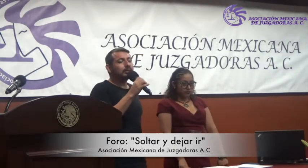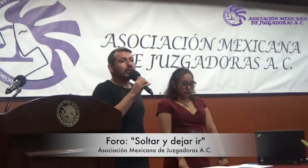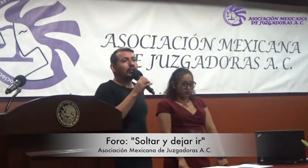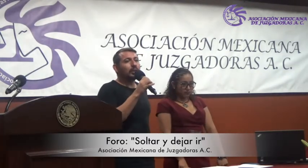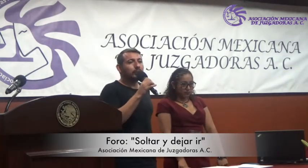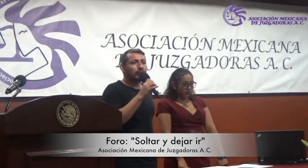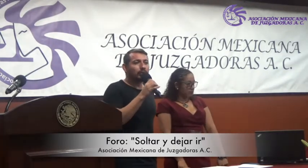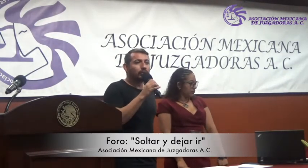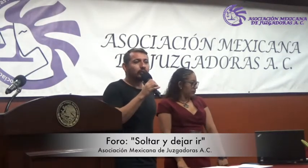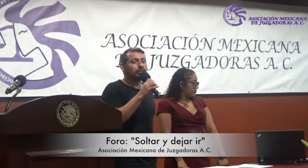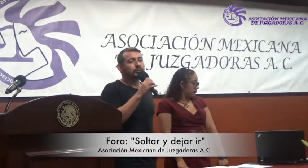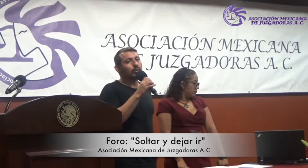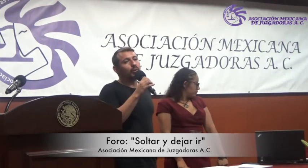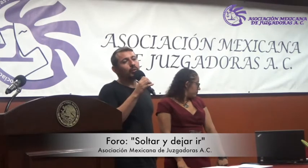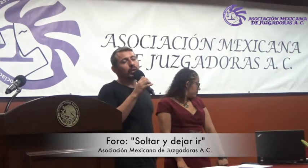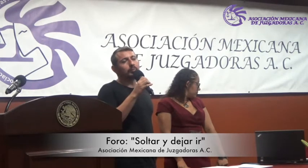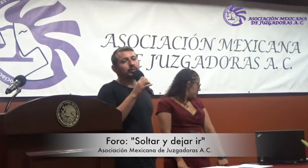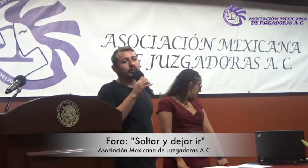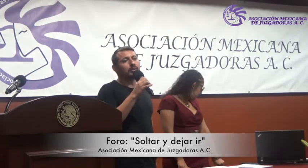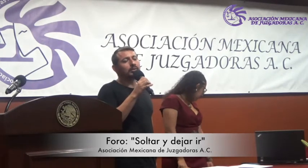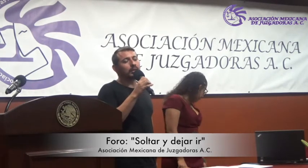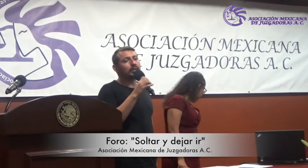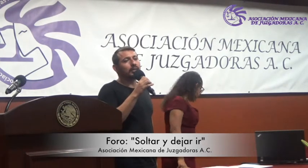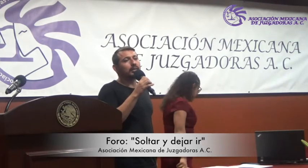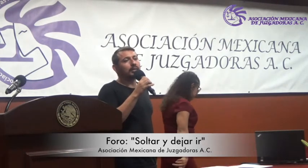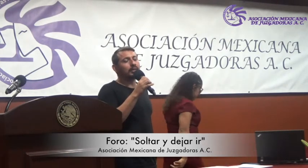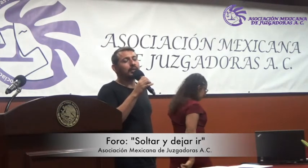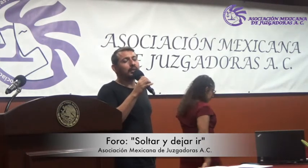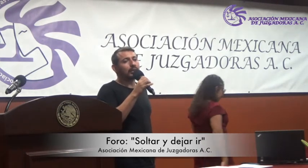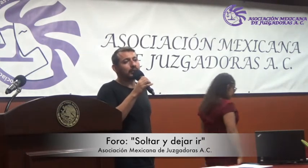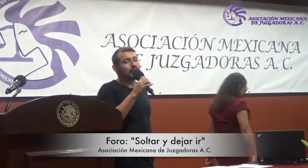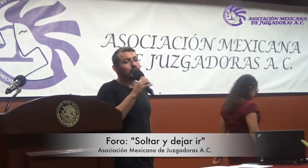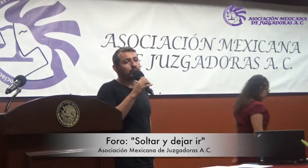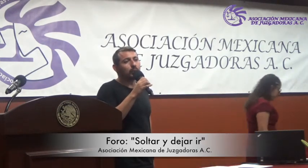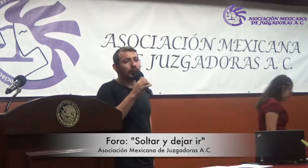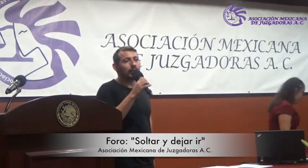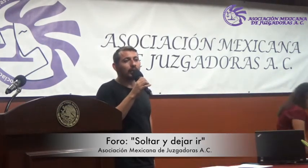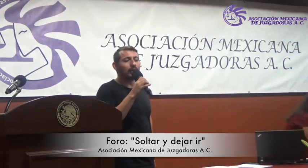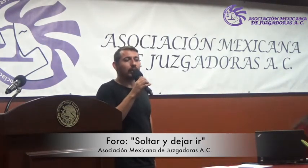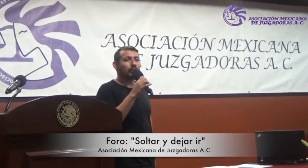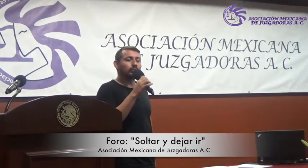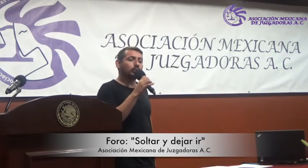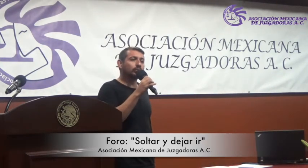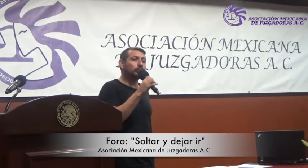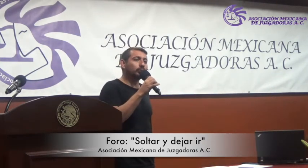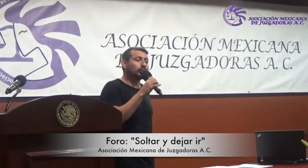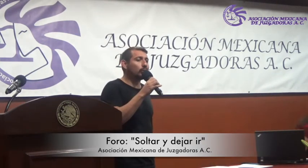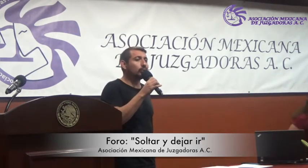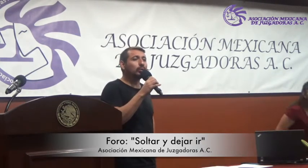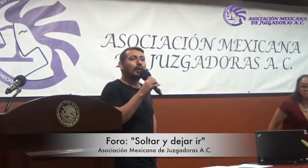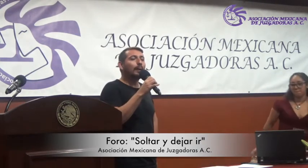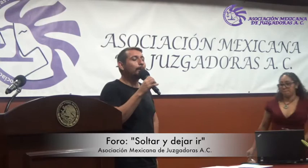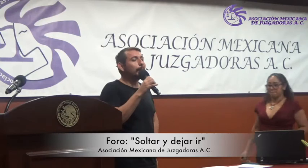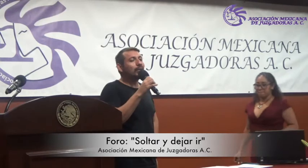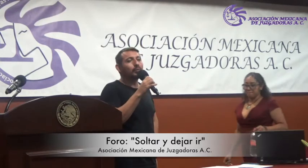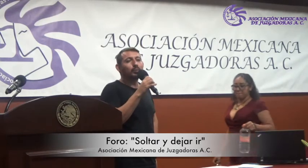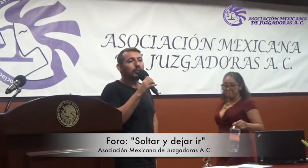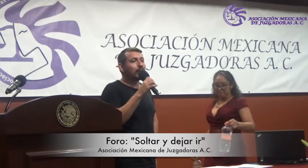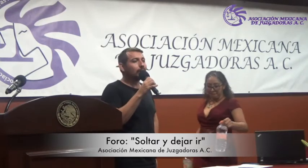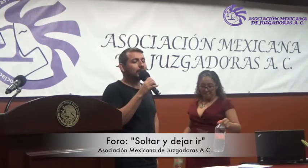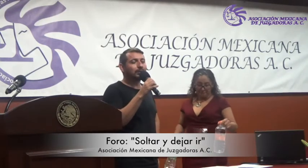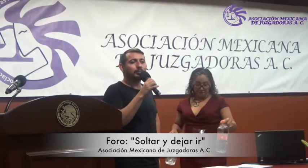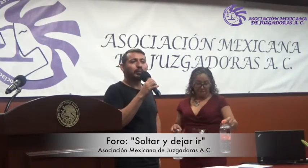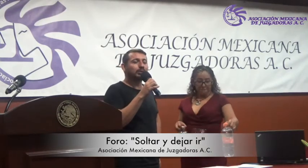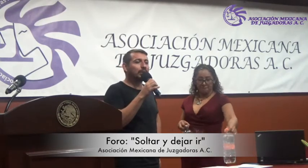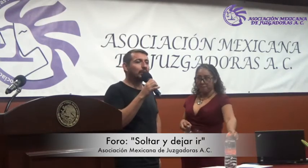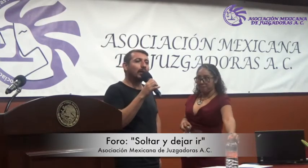Pues está con amigos, o hay personas que se consuelan a nosotros como sordos, pero